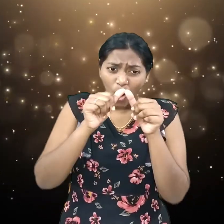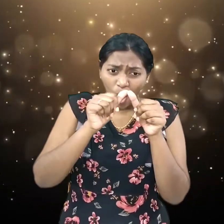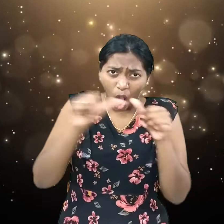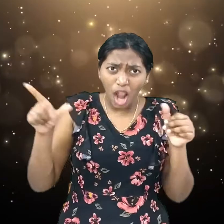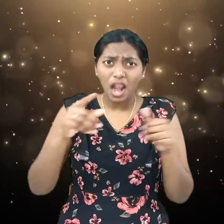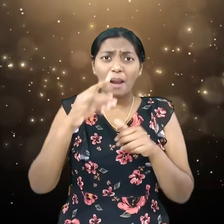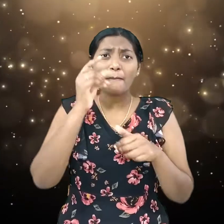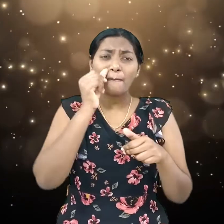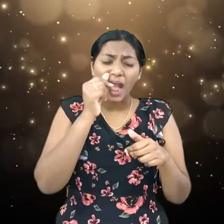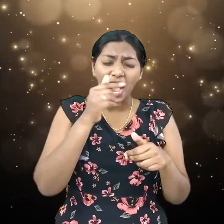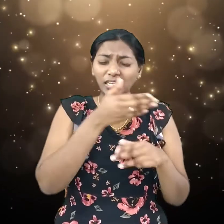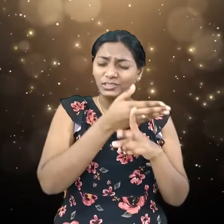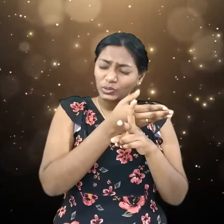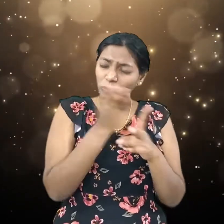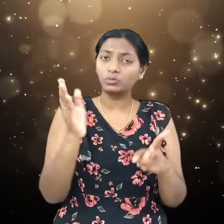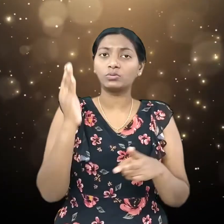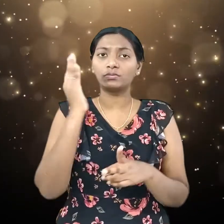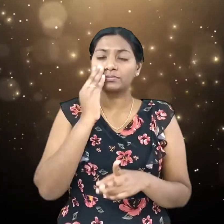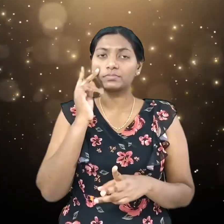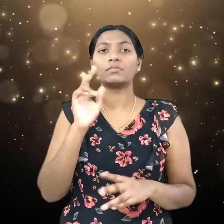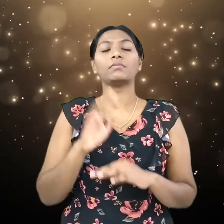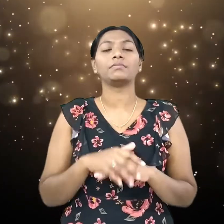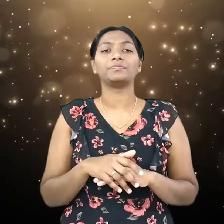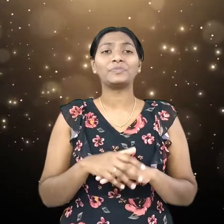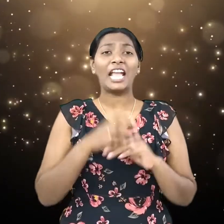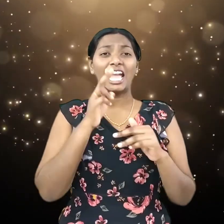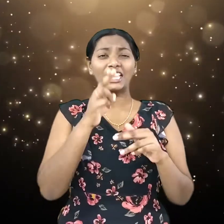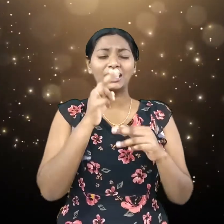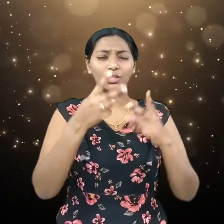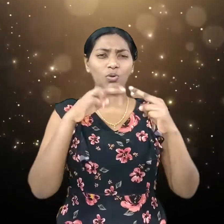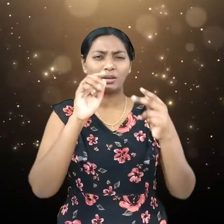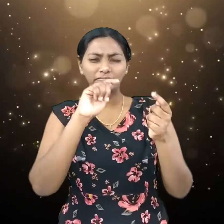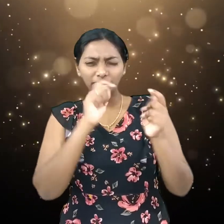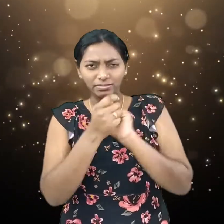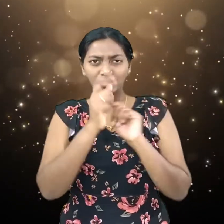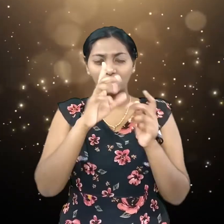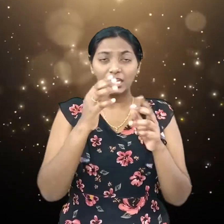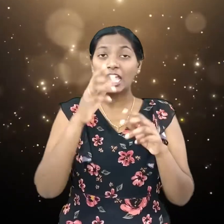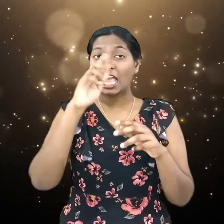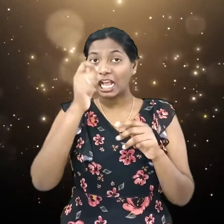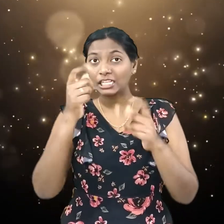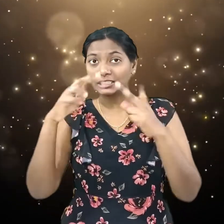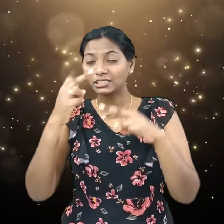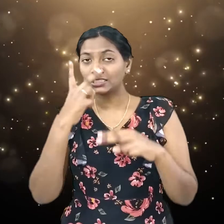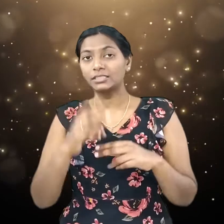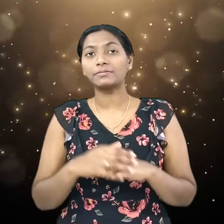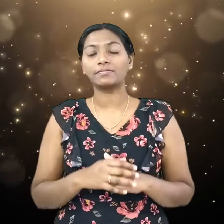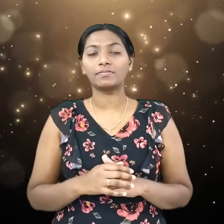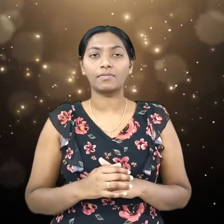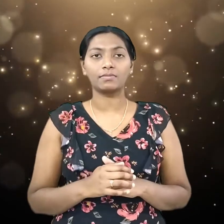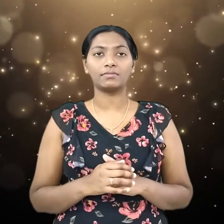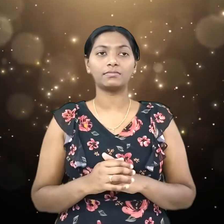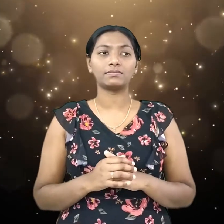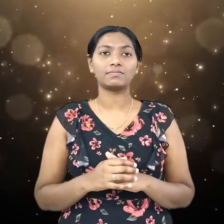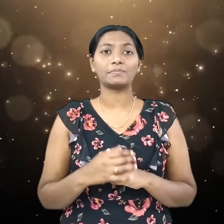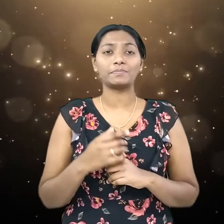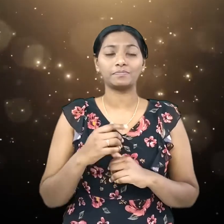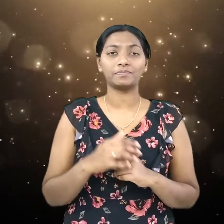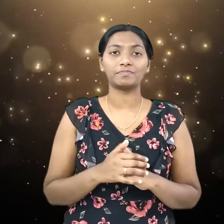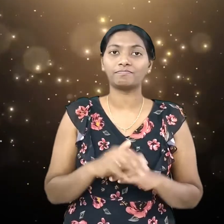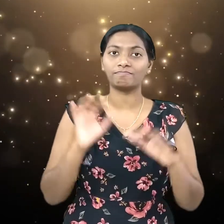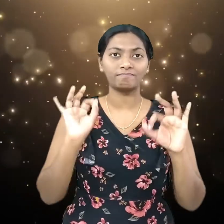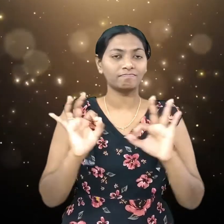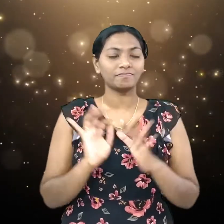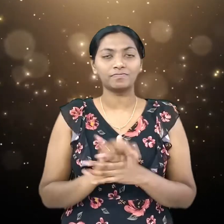थोड़ा सा उन्होंने घुमा दिया, इसलिए मैं इंग्लिश यहाँ दिखा रहा हूँ, क्योंकि जब इंग्लिश से मैं उसको हिंदी, ओह बॉय ब्यूटीफुल, इज टू हैवी टू